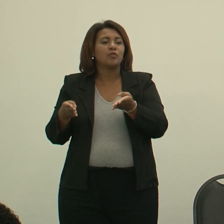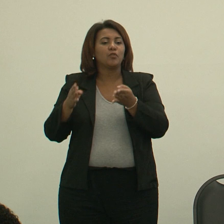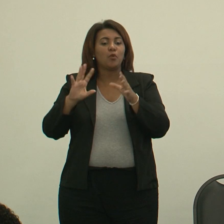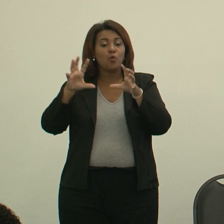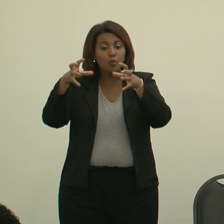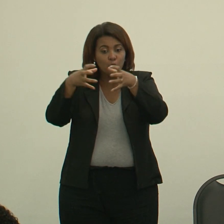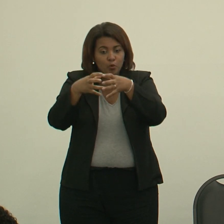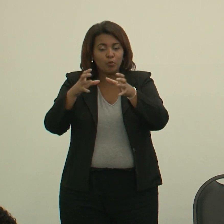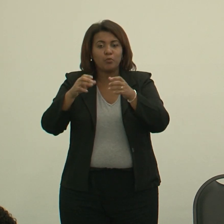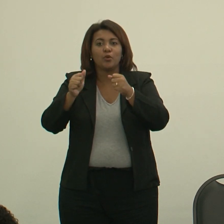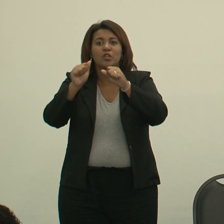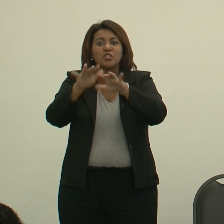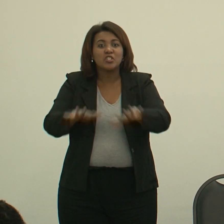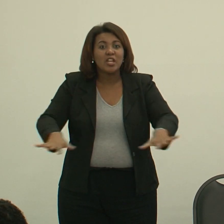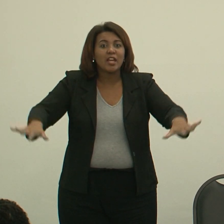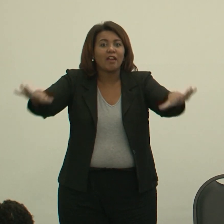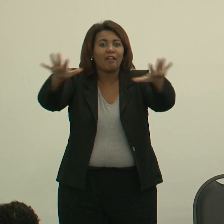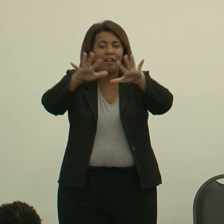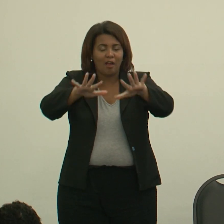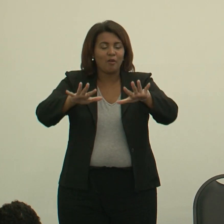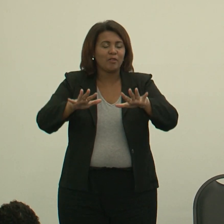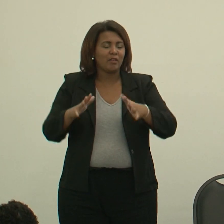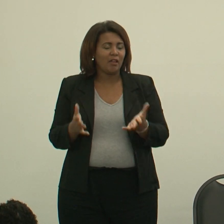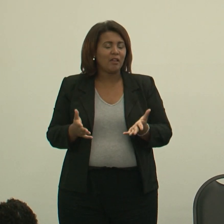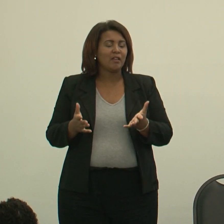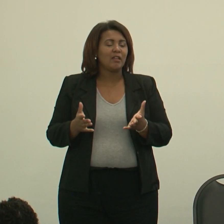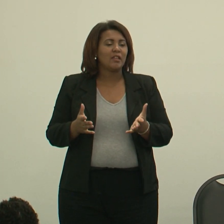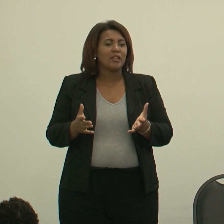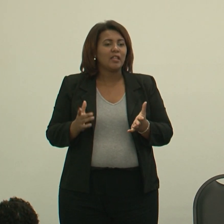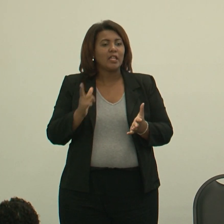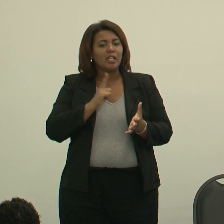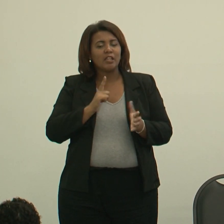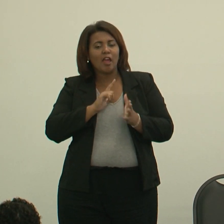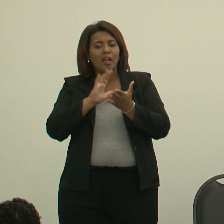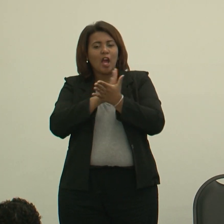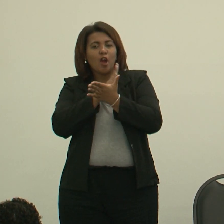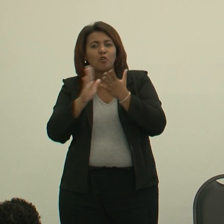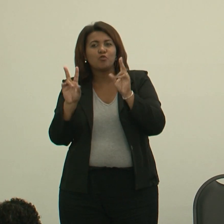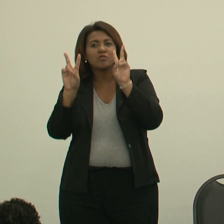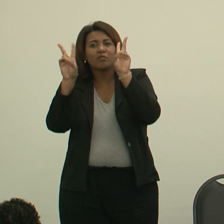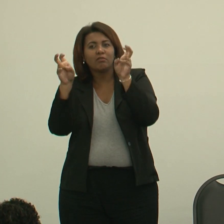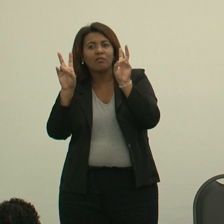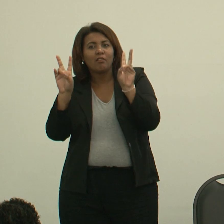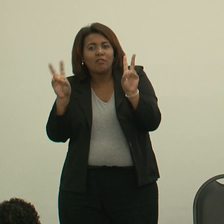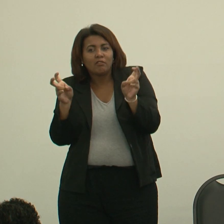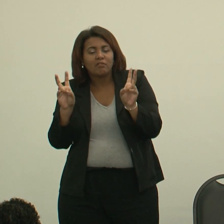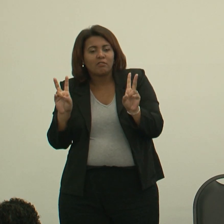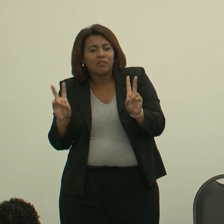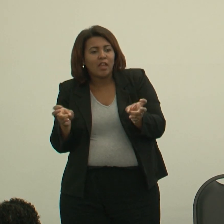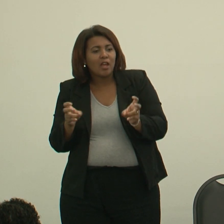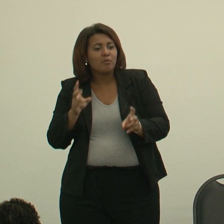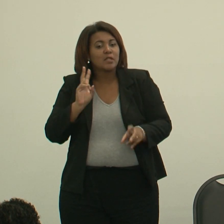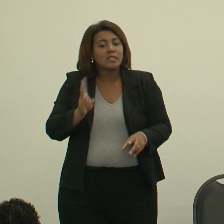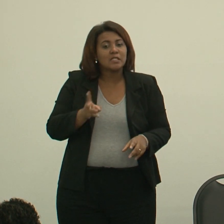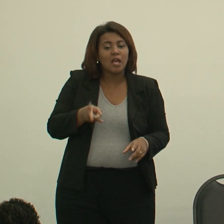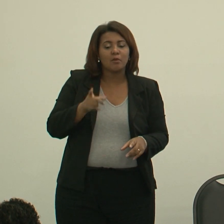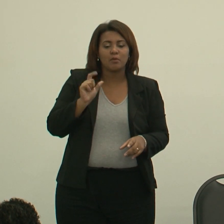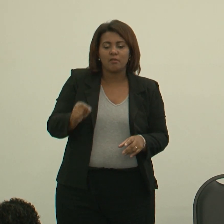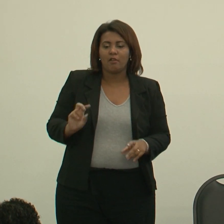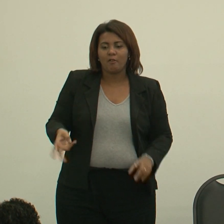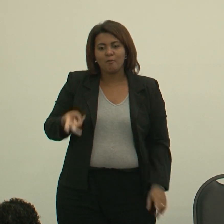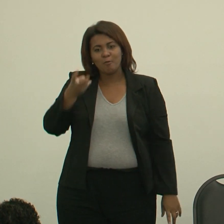público em geral, e algumas temáticas abordadas esbarram sempre na questão da